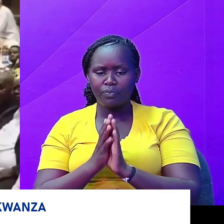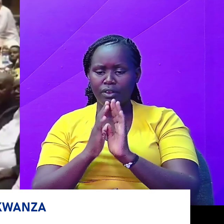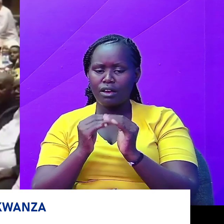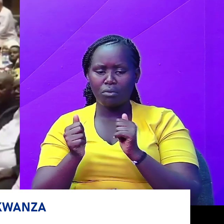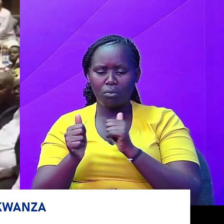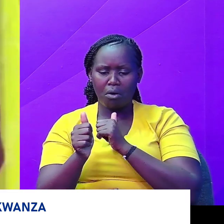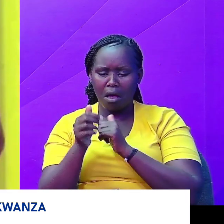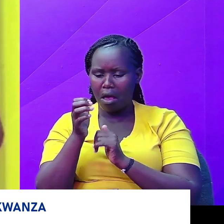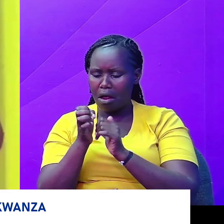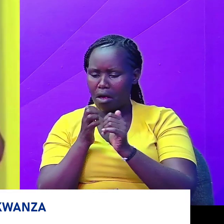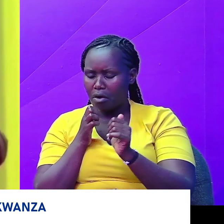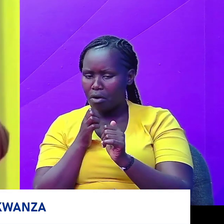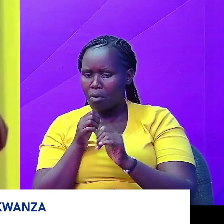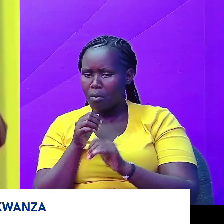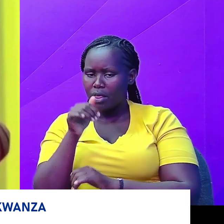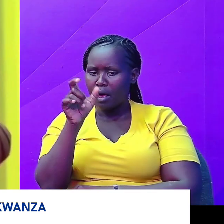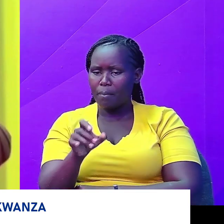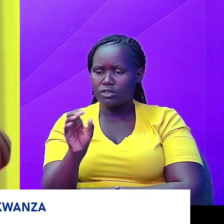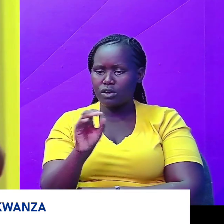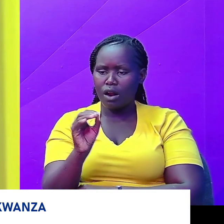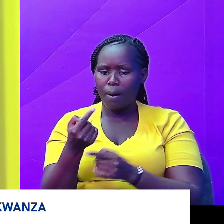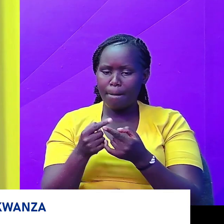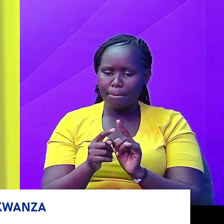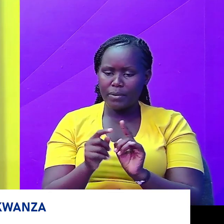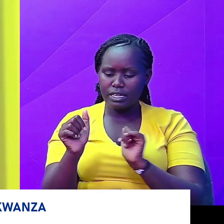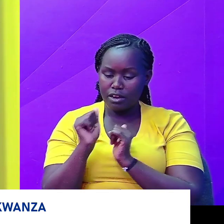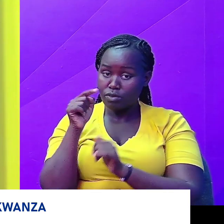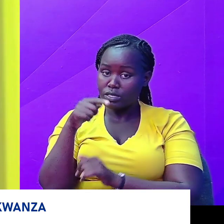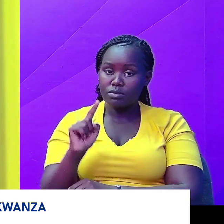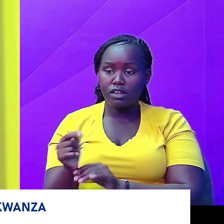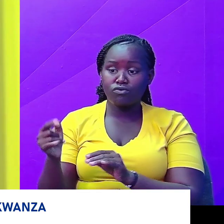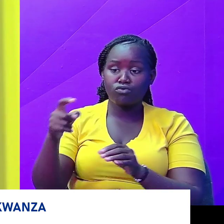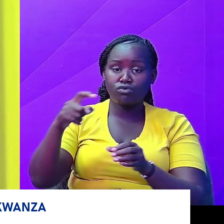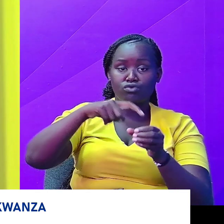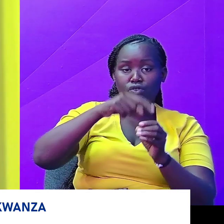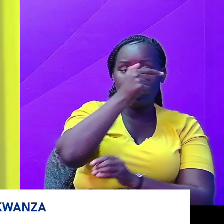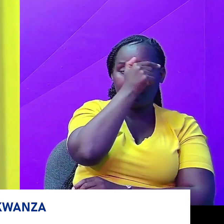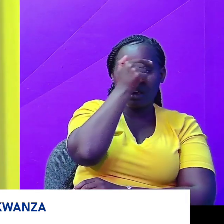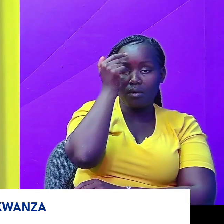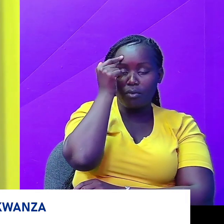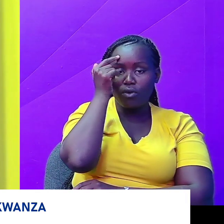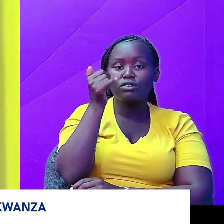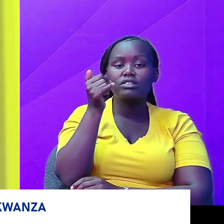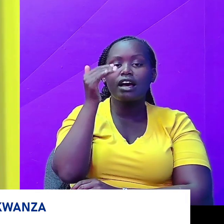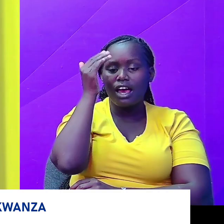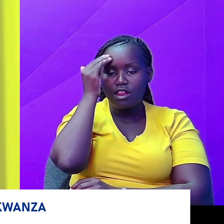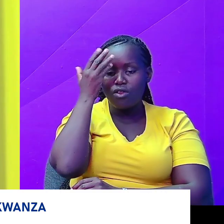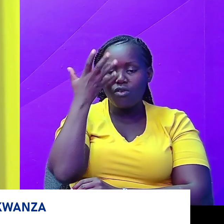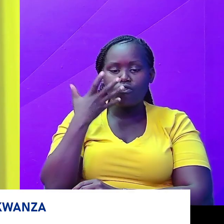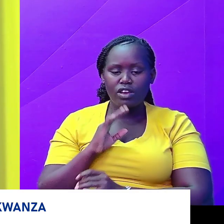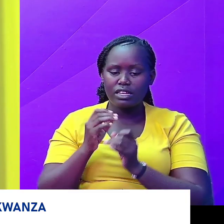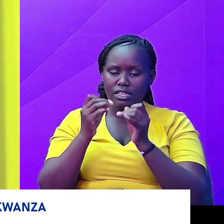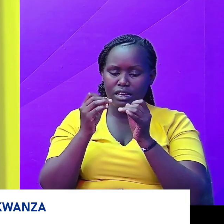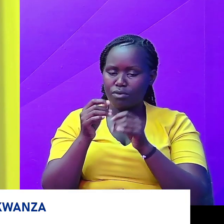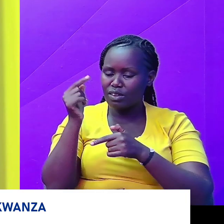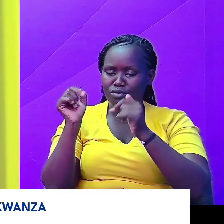mtu, walikataa wenyewe kuingia kwa sababu walishajua